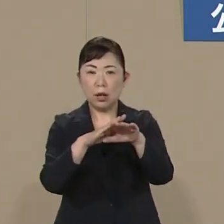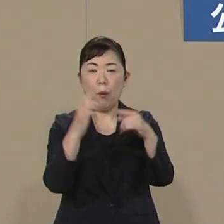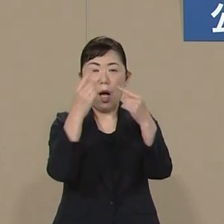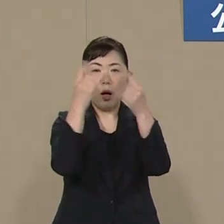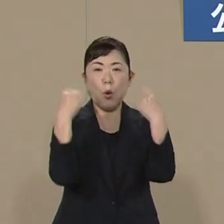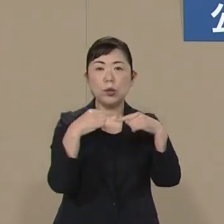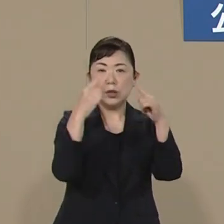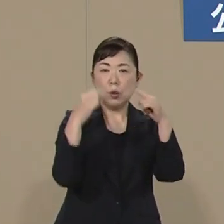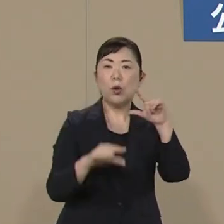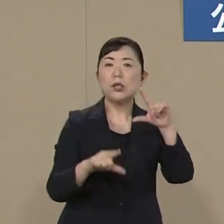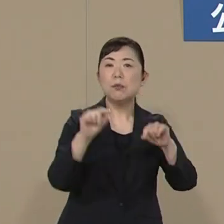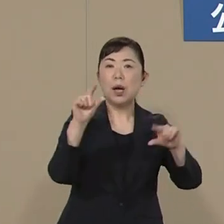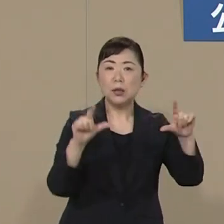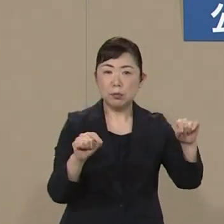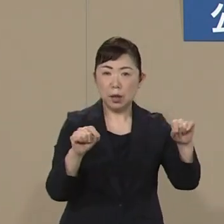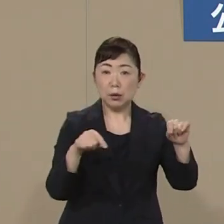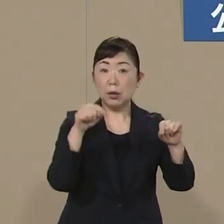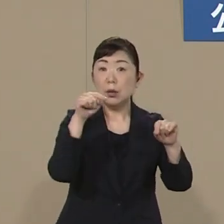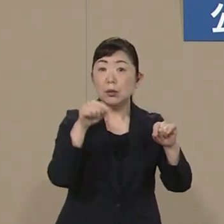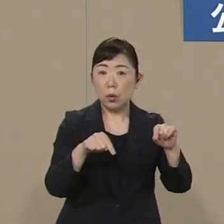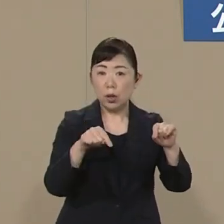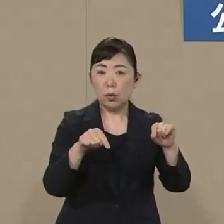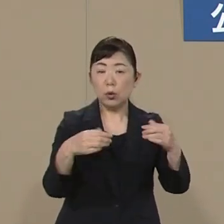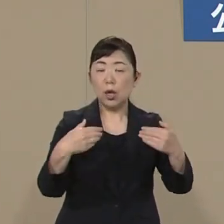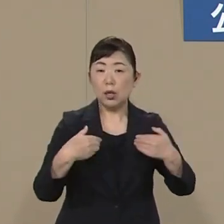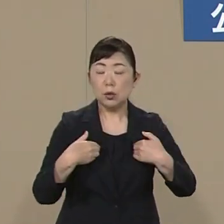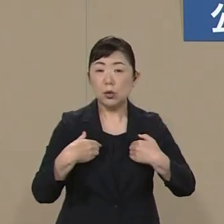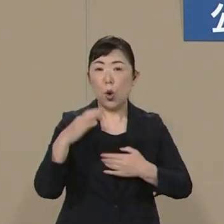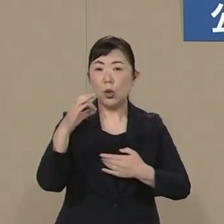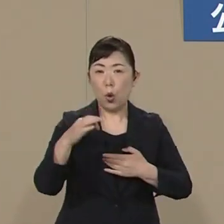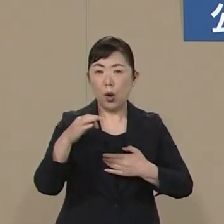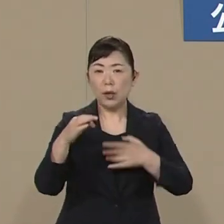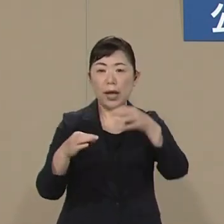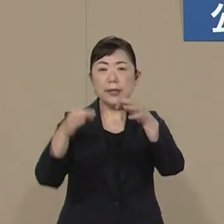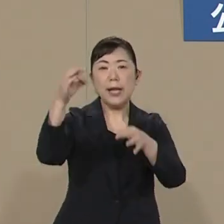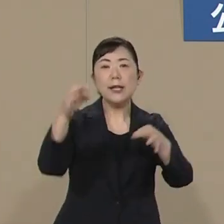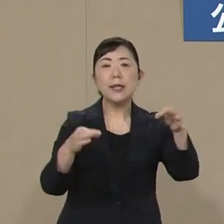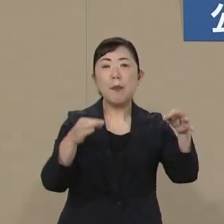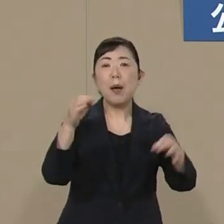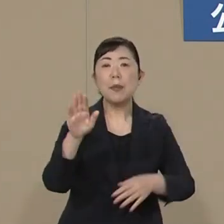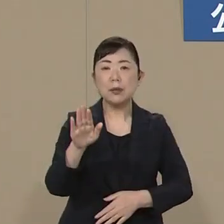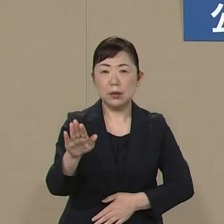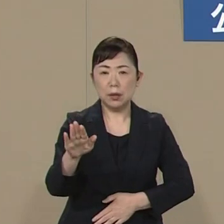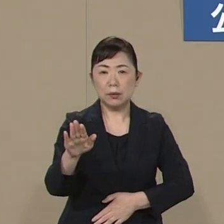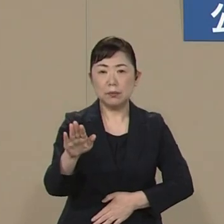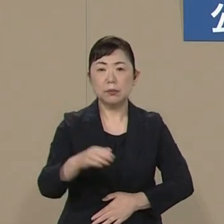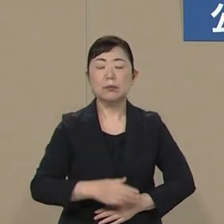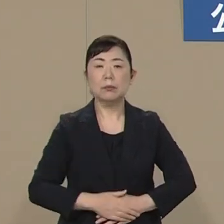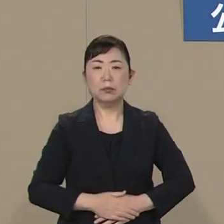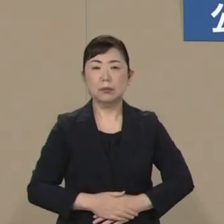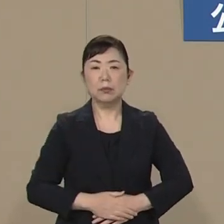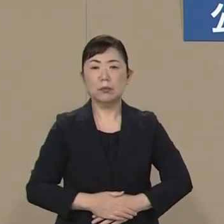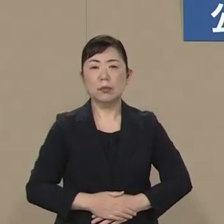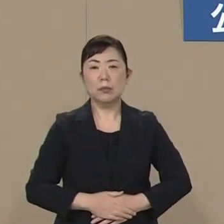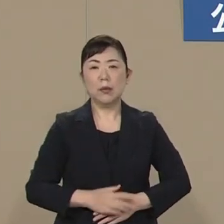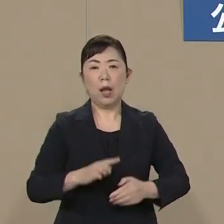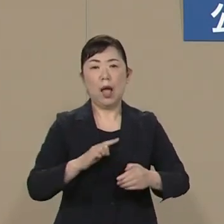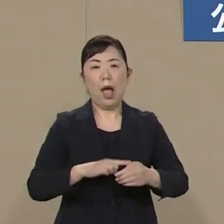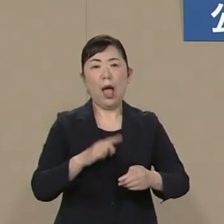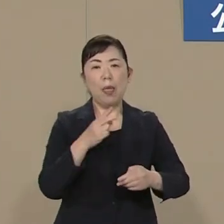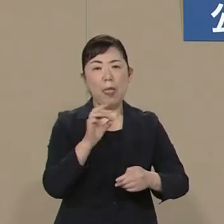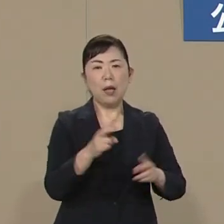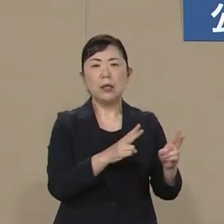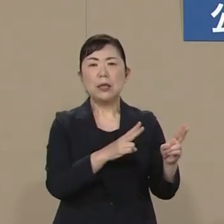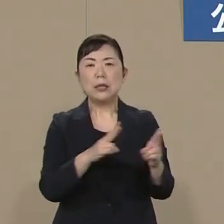暮らしをするかによって必要なお金は千差万別です最も罪深いのは